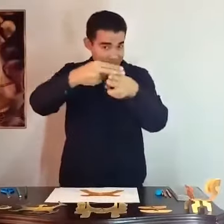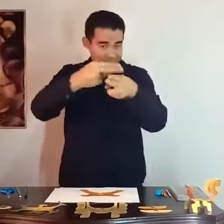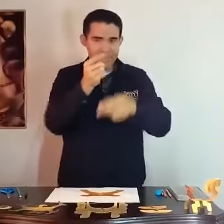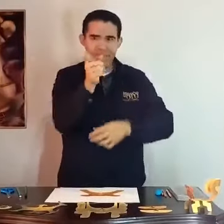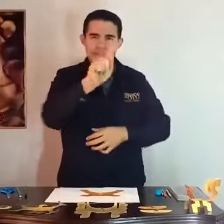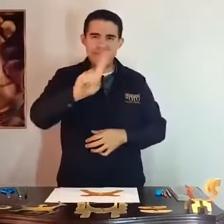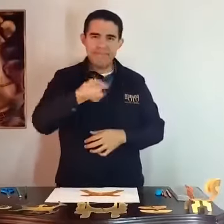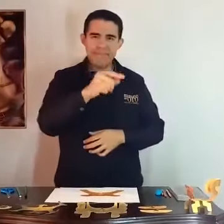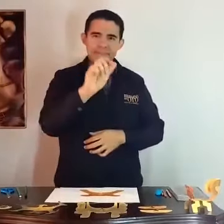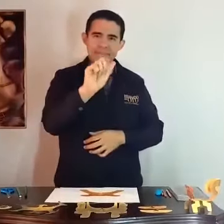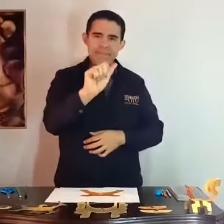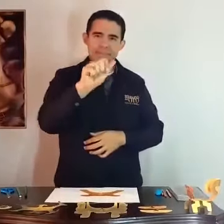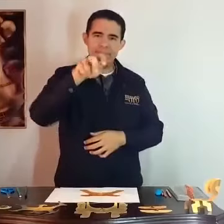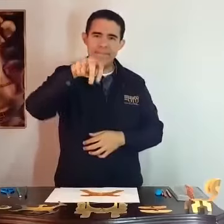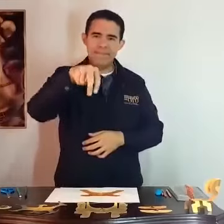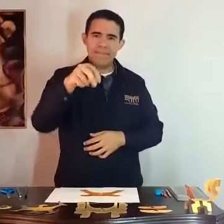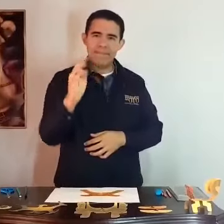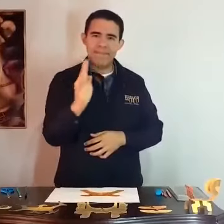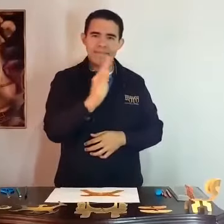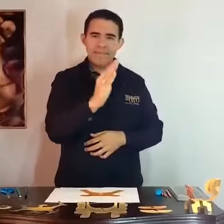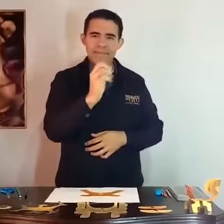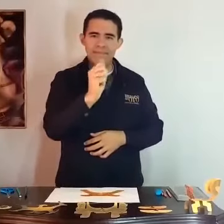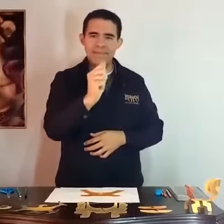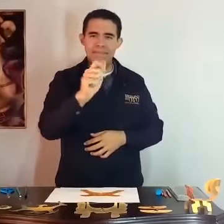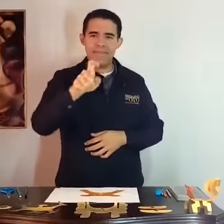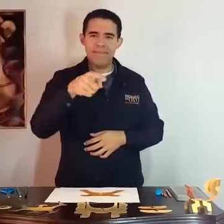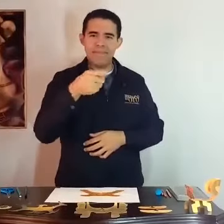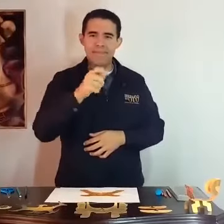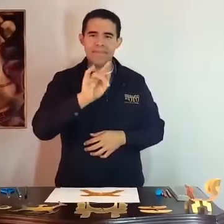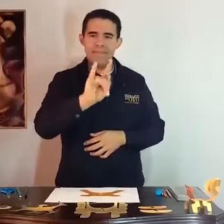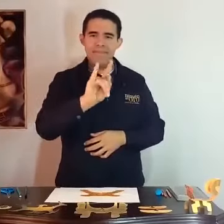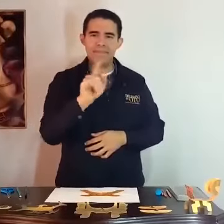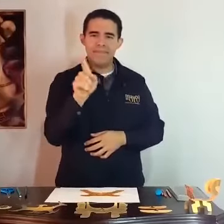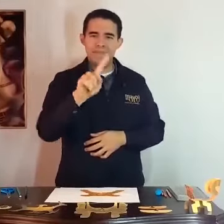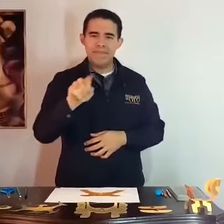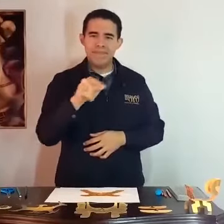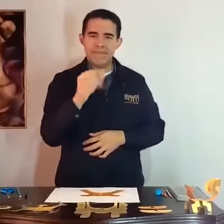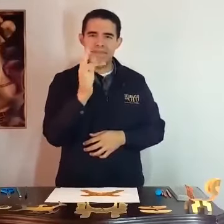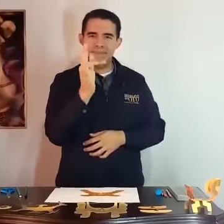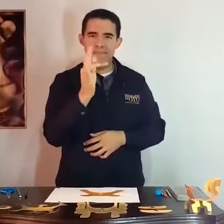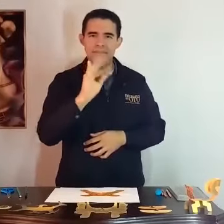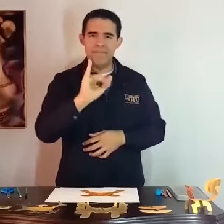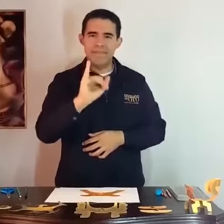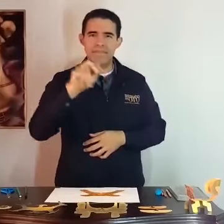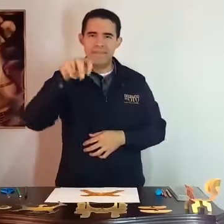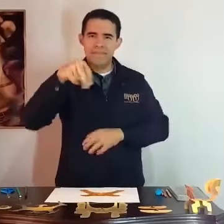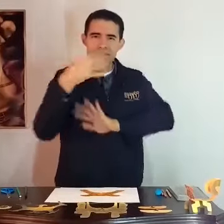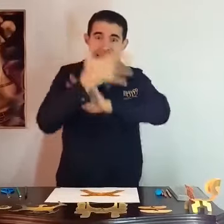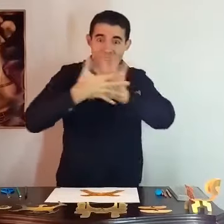Hace unos 2000 años, al sur de Colombia, en San Agustín, esta es su seña.